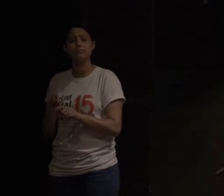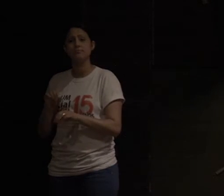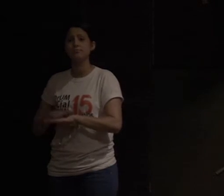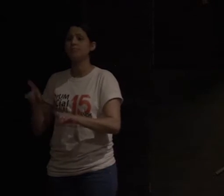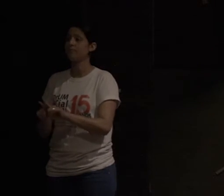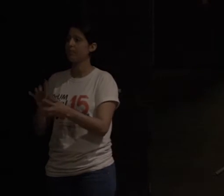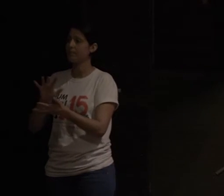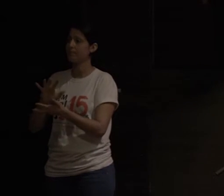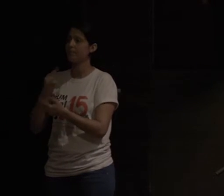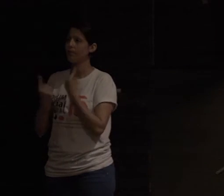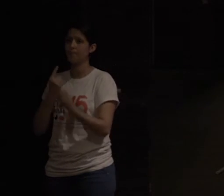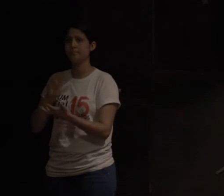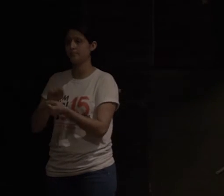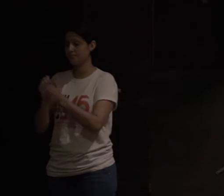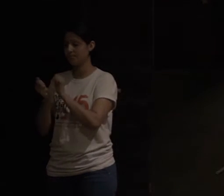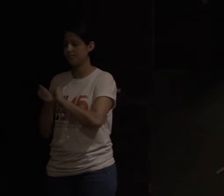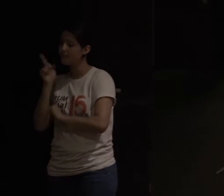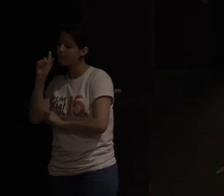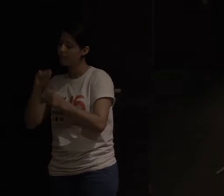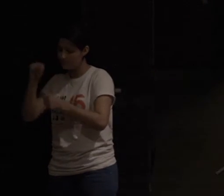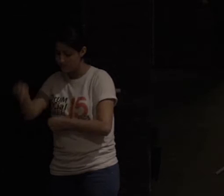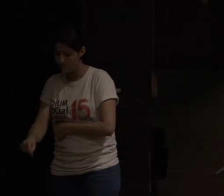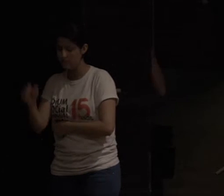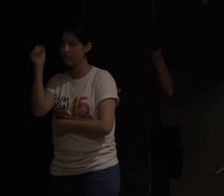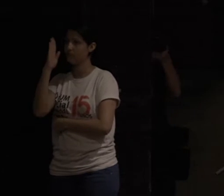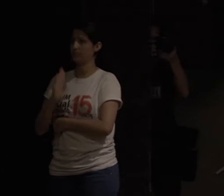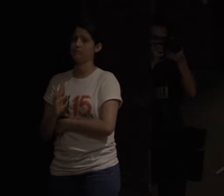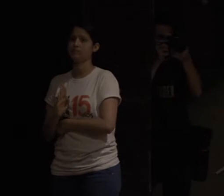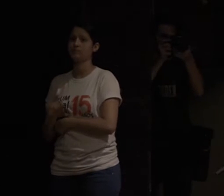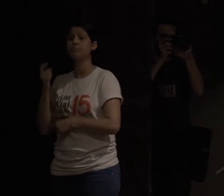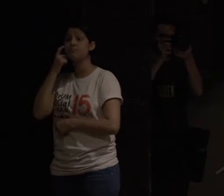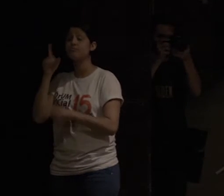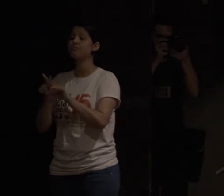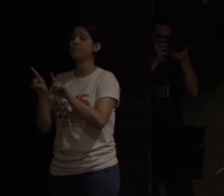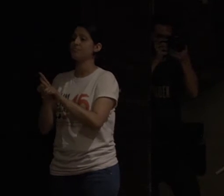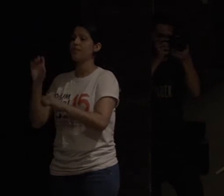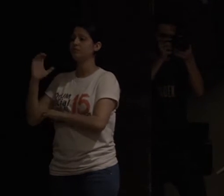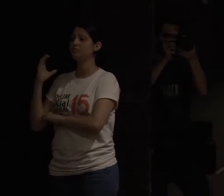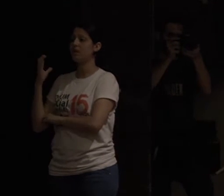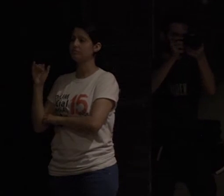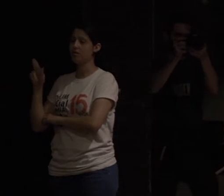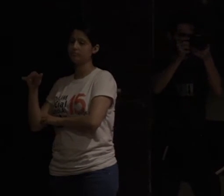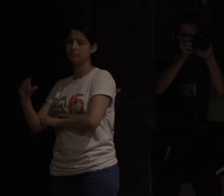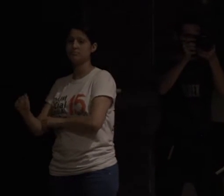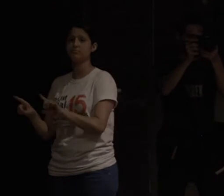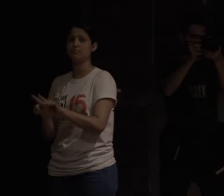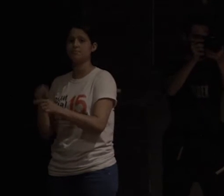acaba de ser aprovada aqui no Brasil, que vai vincular a pesquisa científica às empresas, que vai